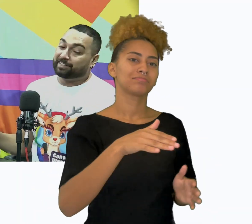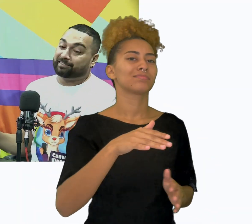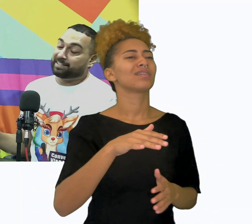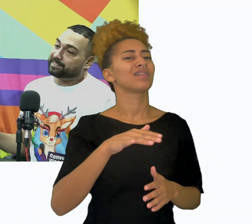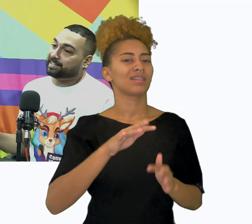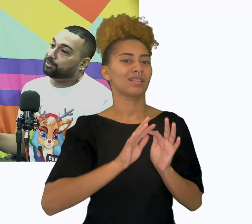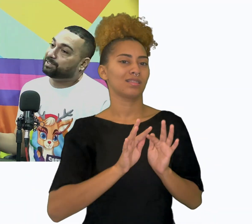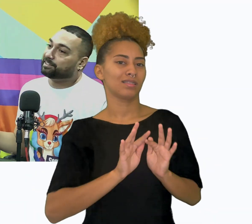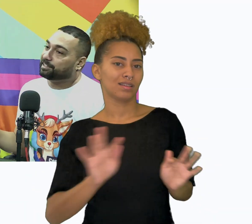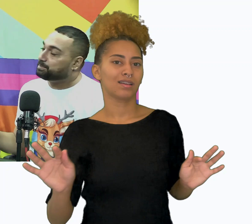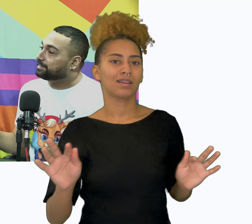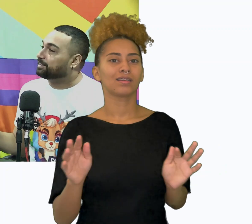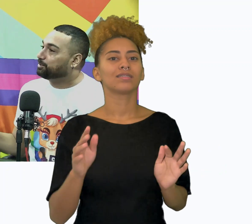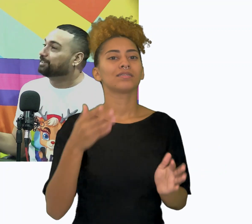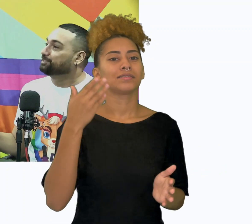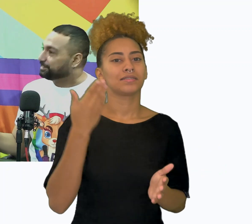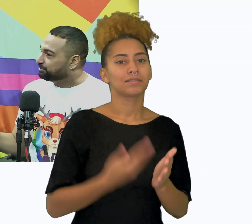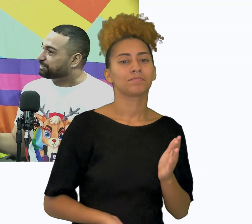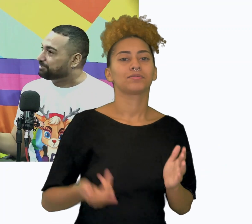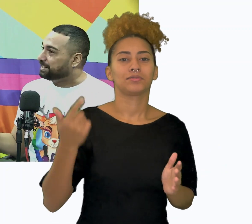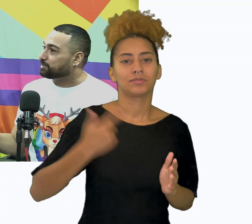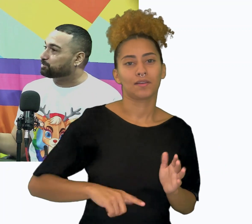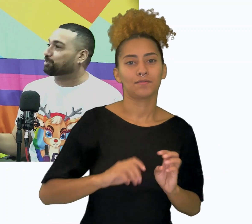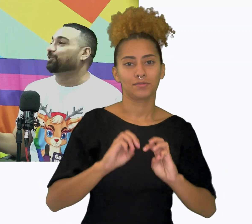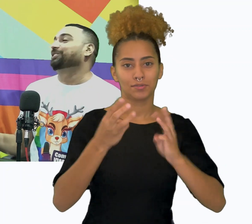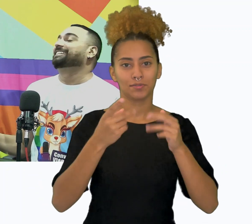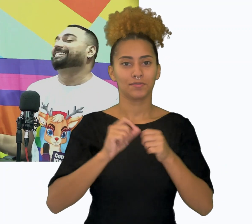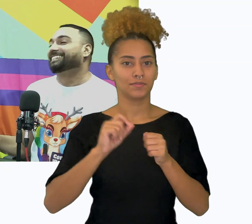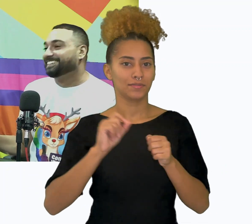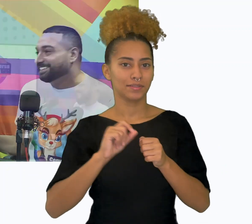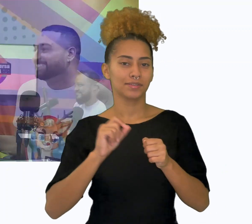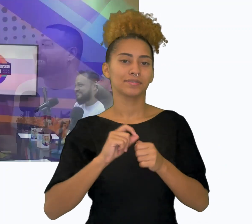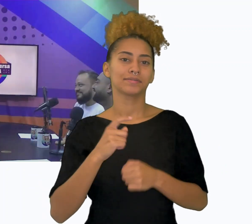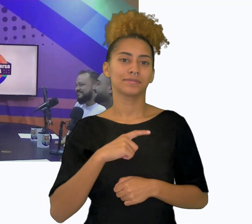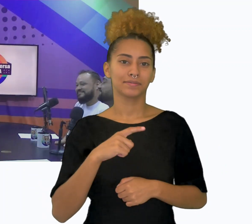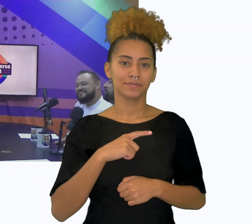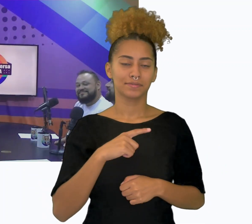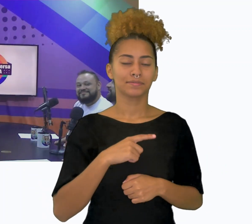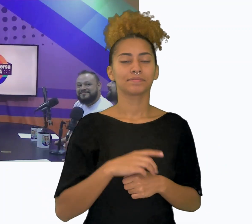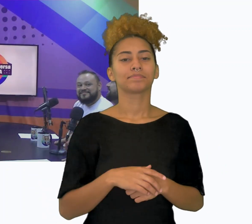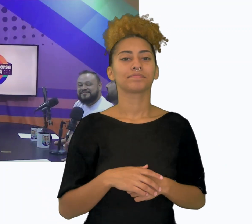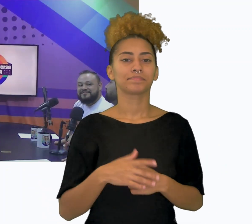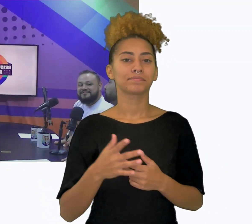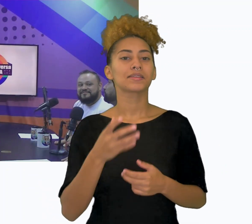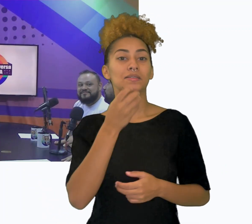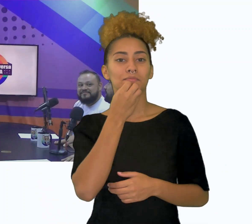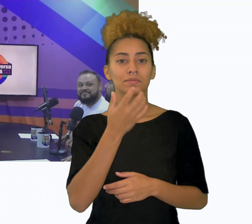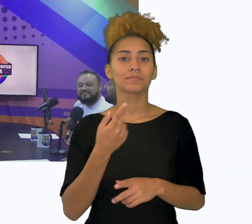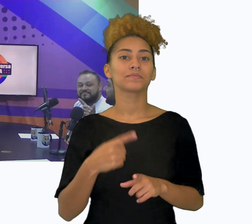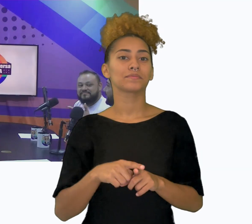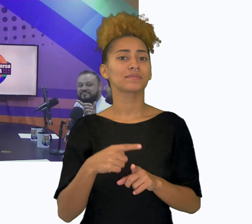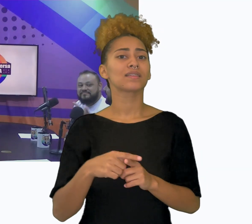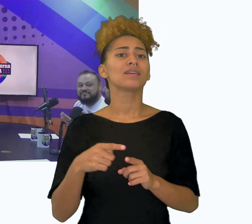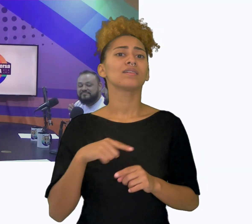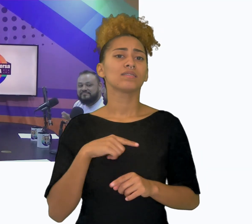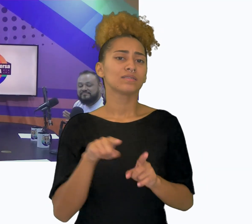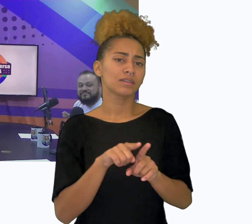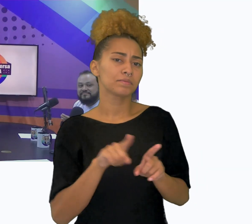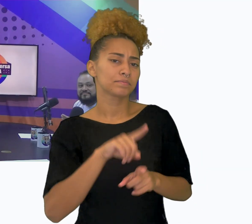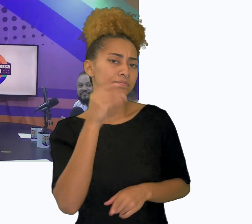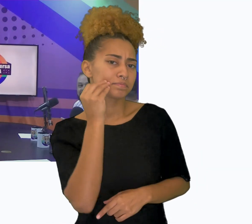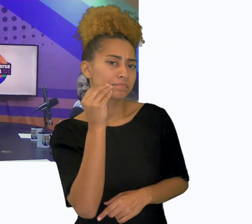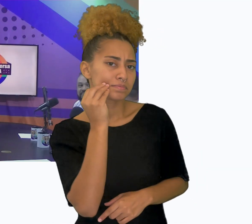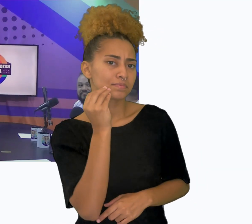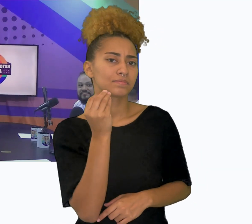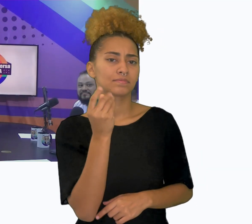fiquei em terceiro, ainda tem que Mas tem que perder fazer o o ano, show. tem que fazer o show. Tá montada no show. Pois é, e era muito bom. E eu até tentei fazer uma